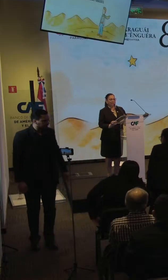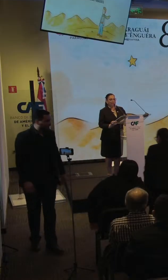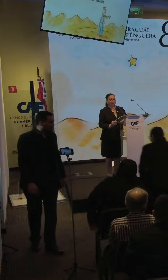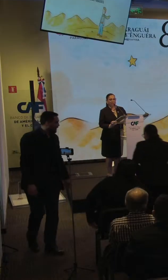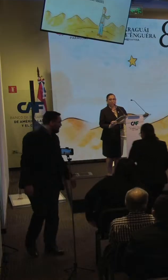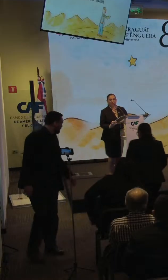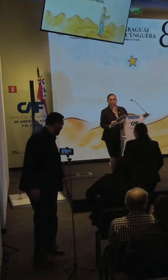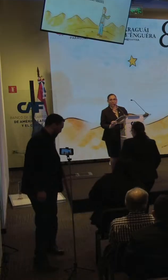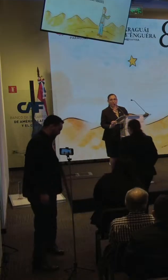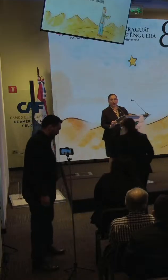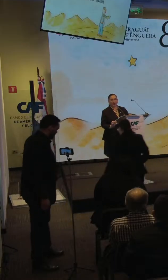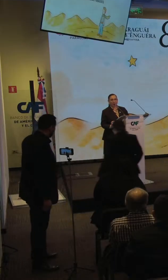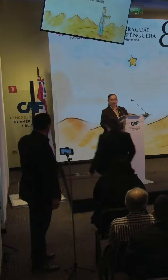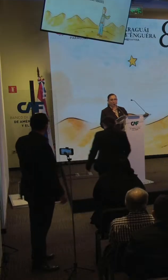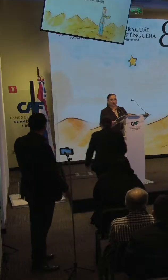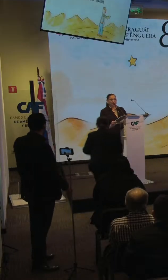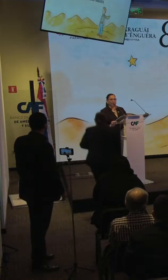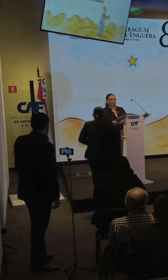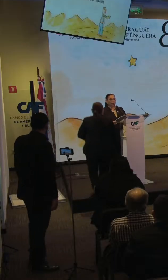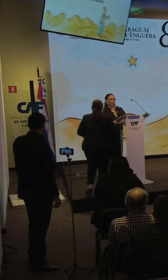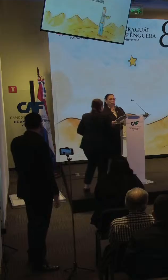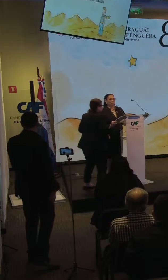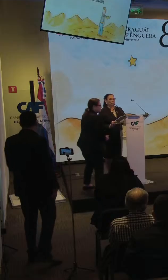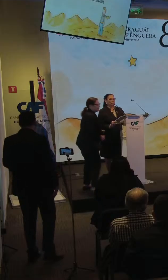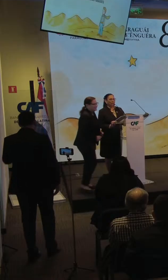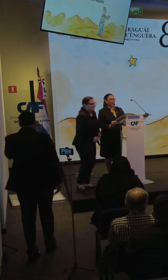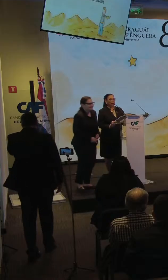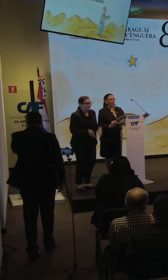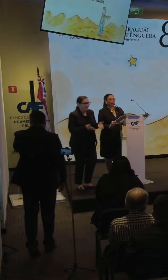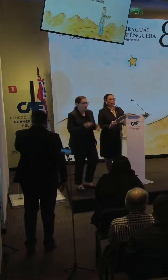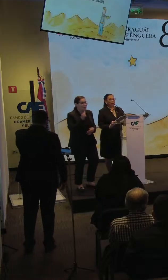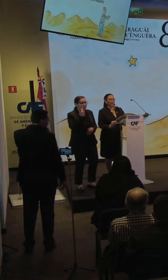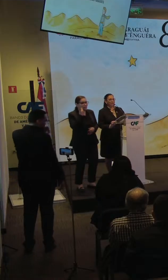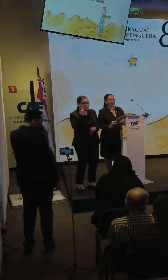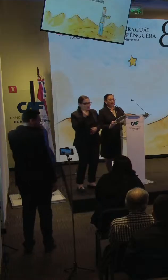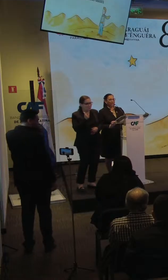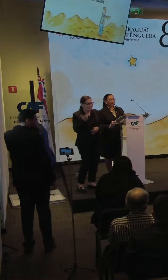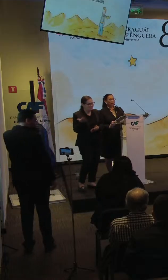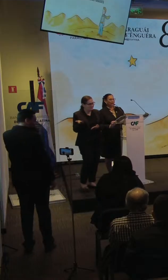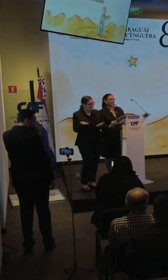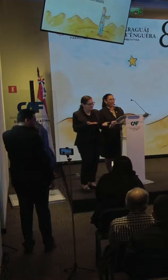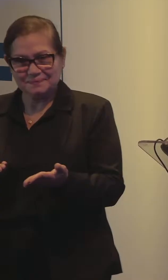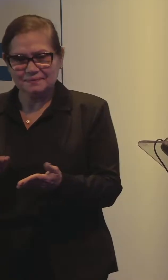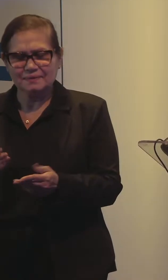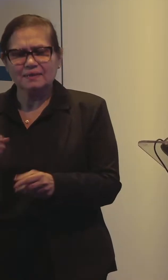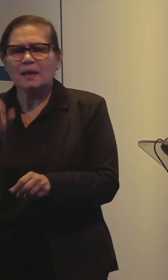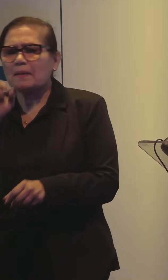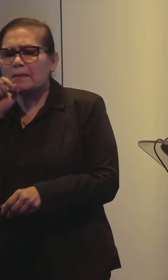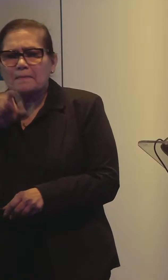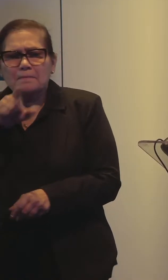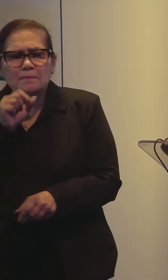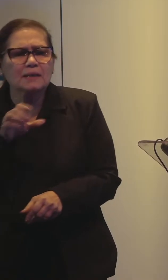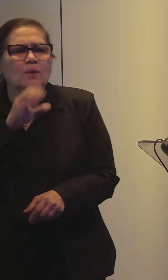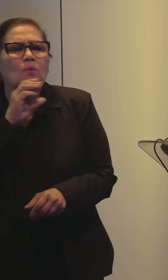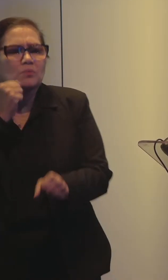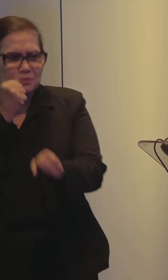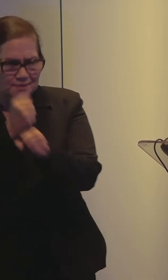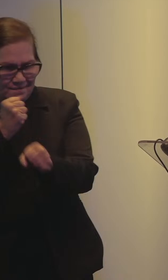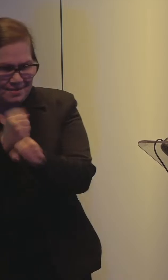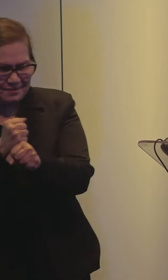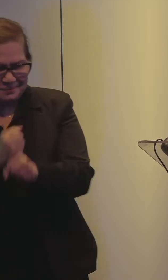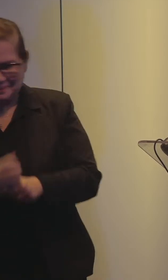Seguidamente, Luis Fernández nos hará una referencia al trabajo realizado.